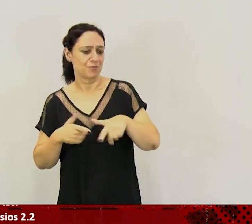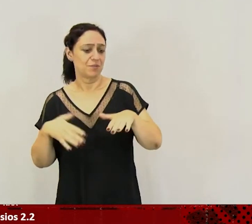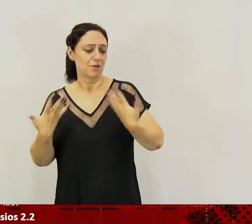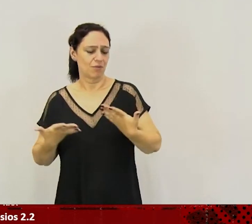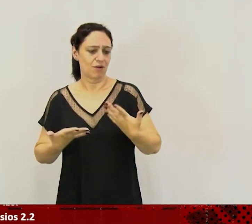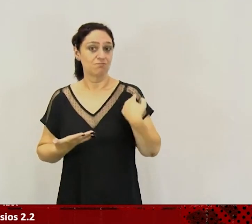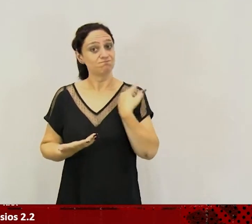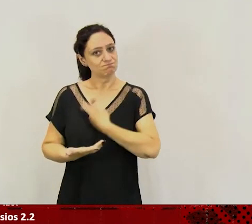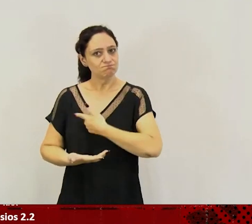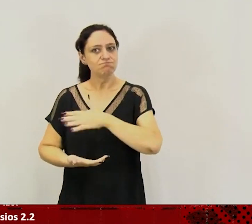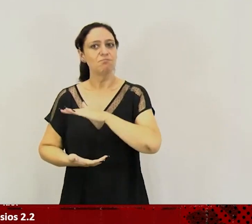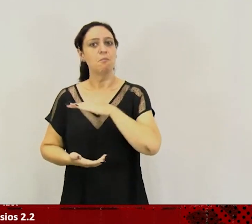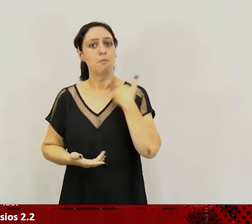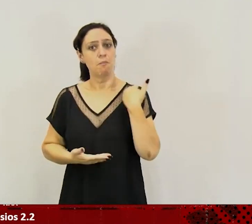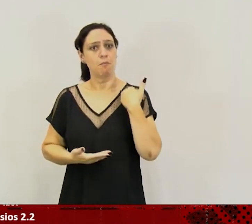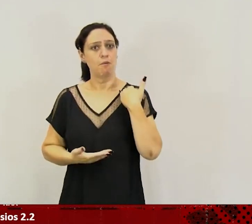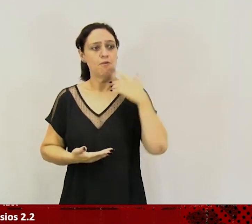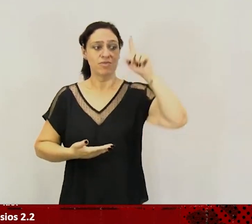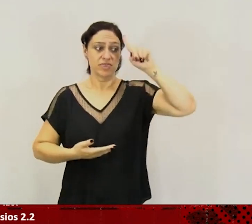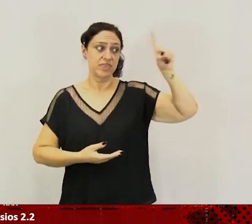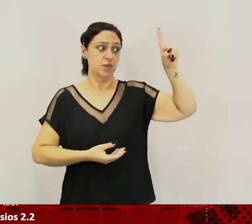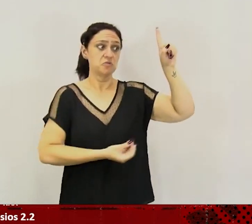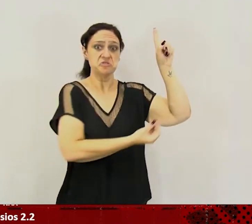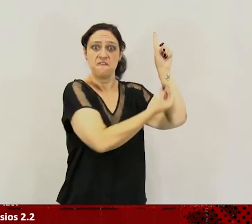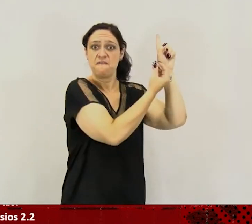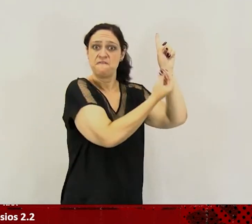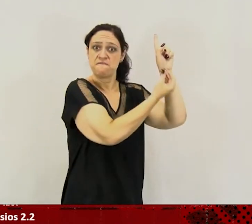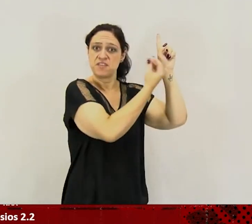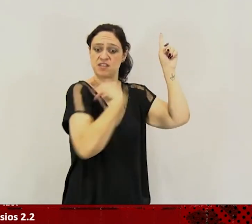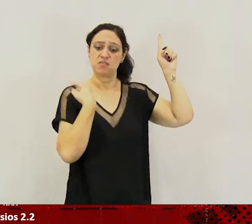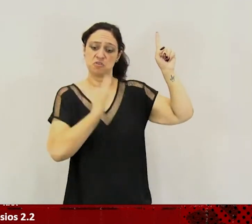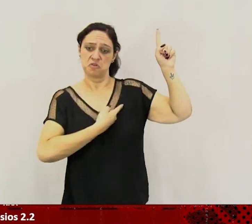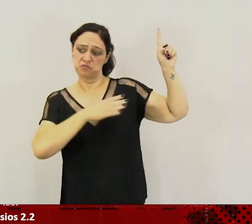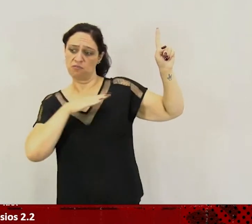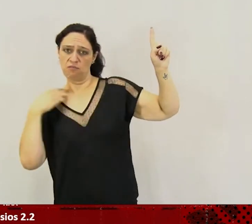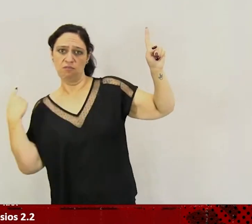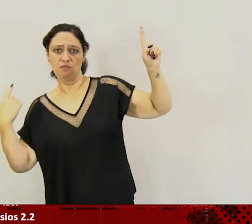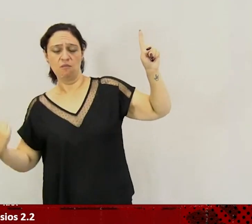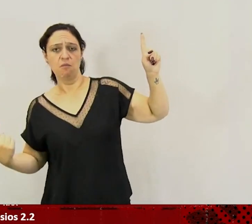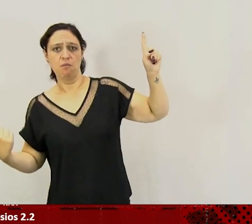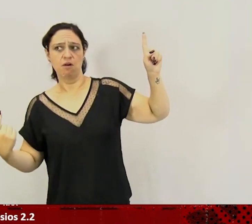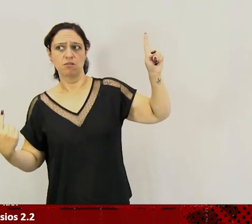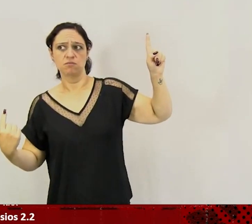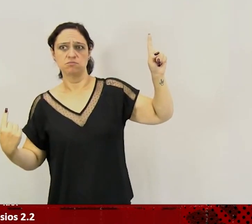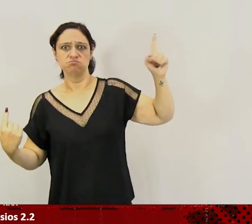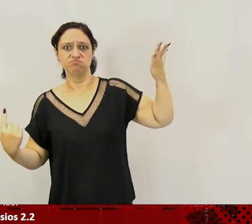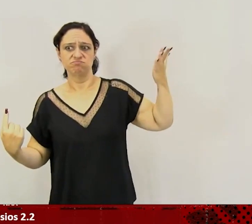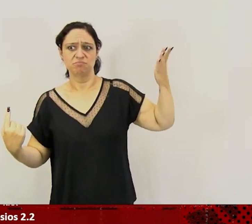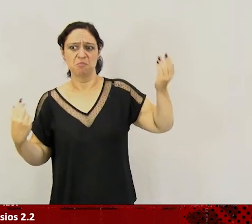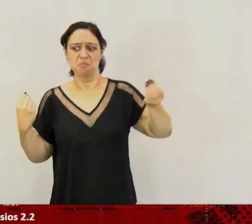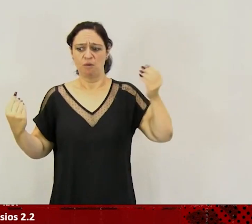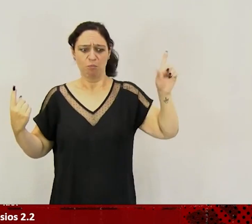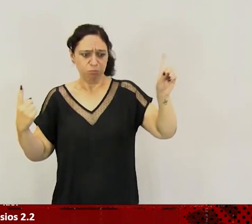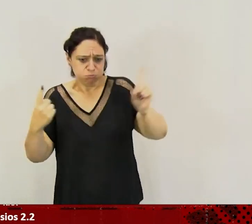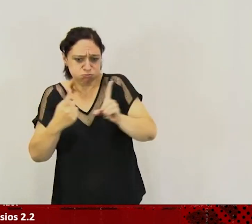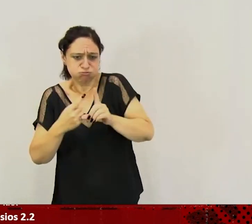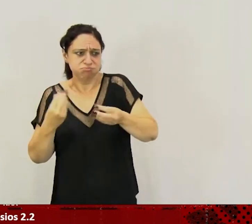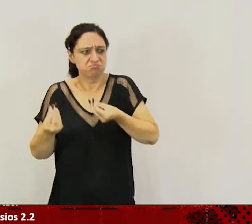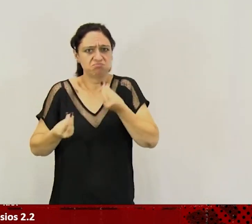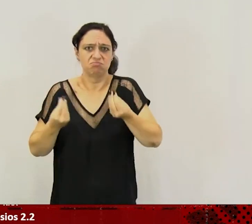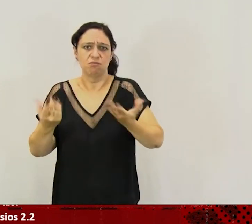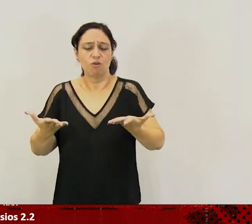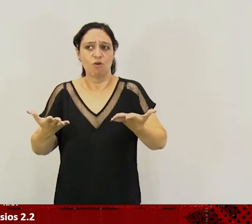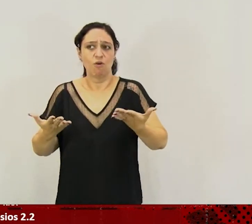estávamos mortos e o Senhor é vida. E nós não estávamos apenas mortos, mas nós andávamos